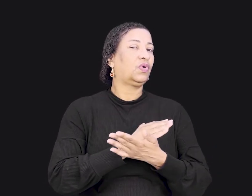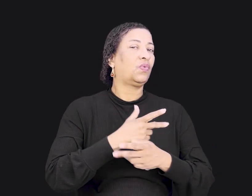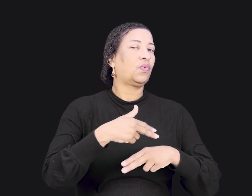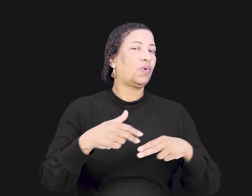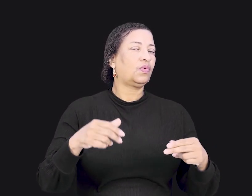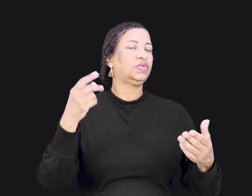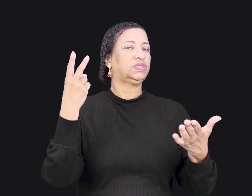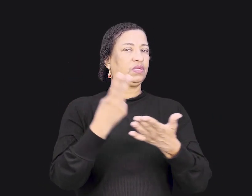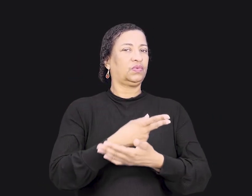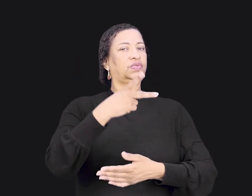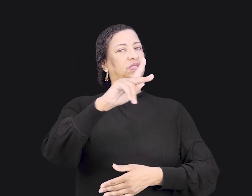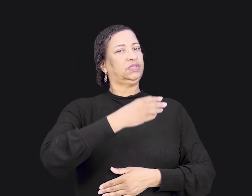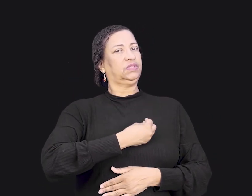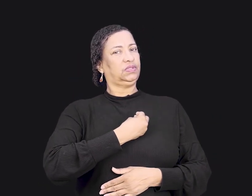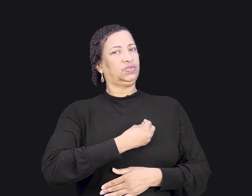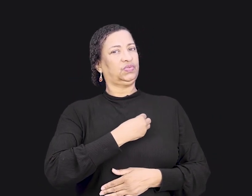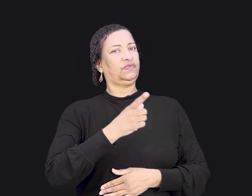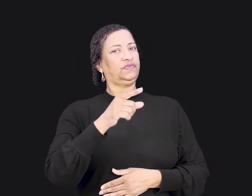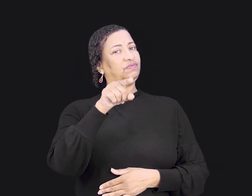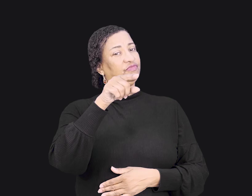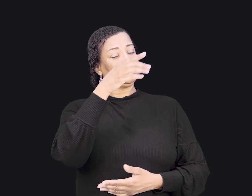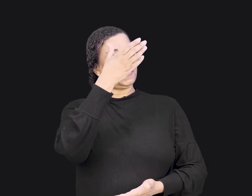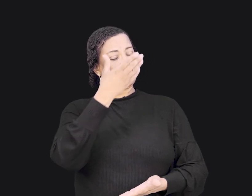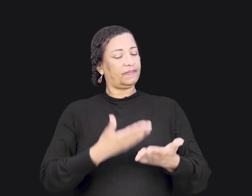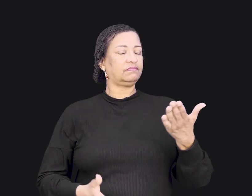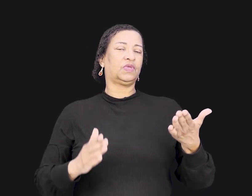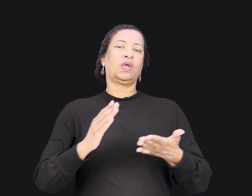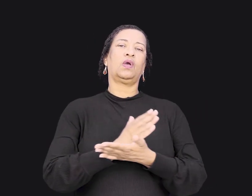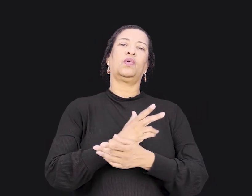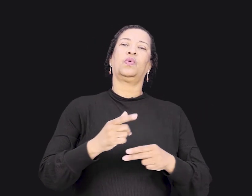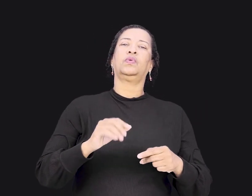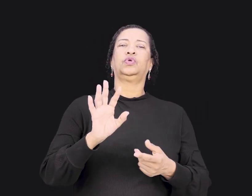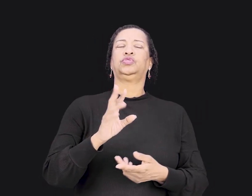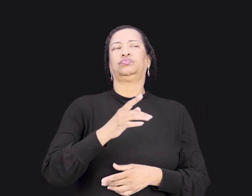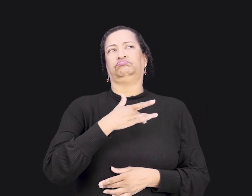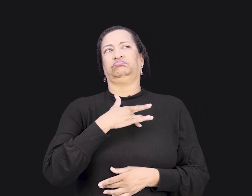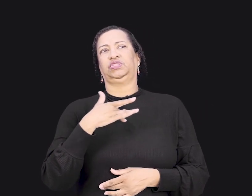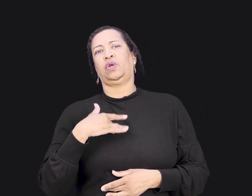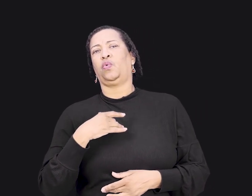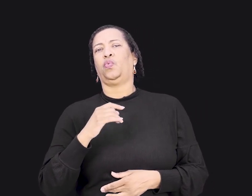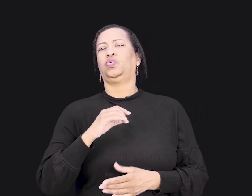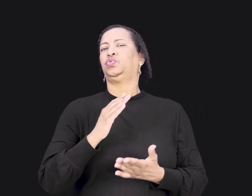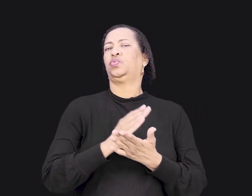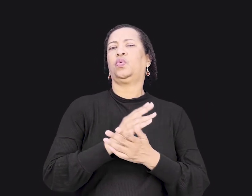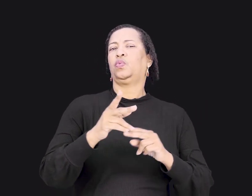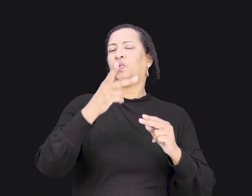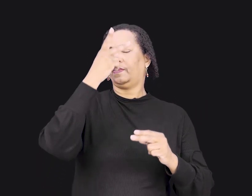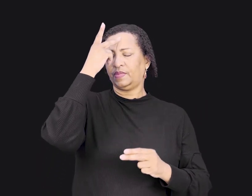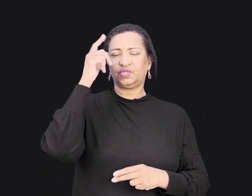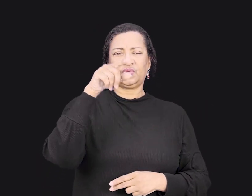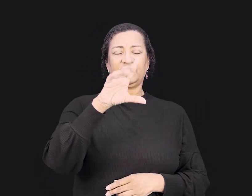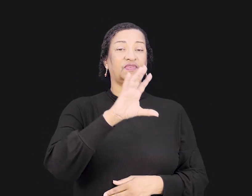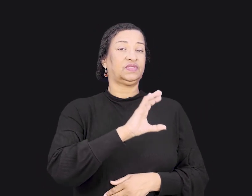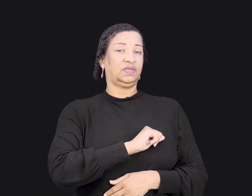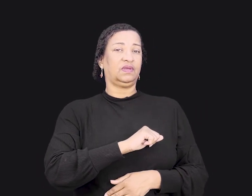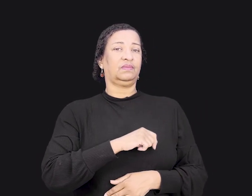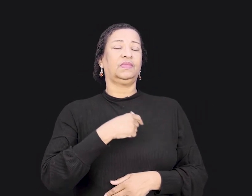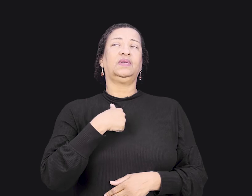para você ou que você perca alguma coisa, como saúde ou alguém que você ama. O que vai ser de mim?